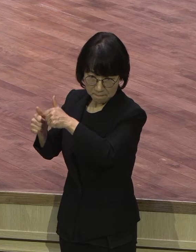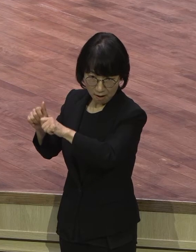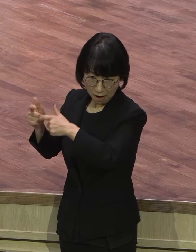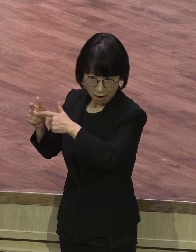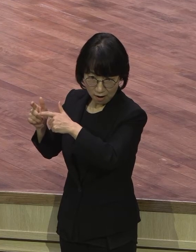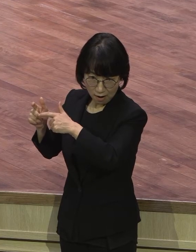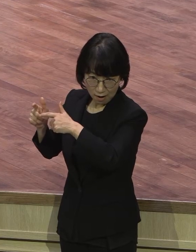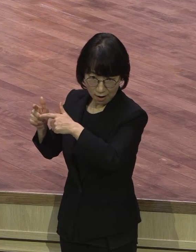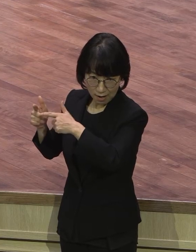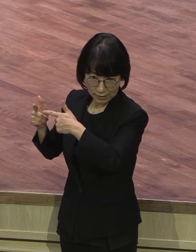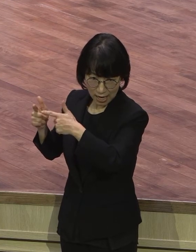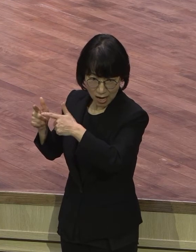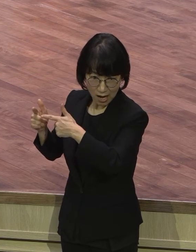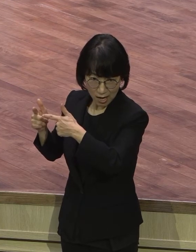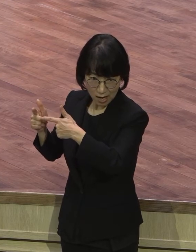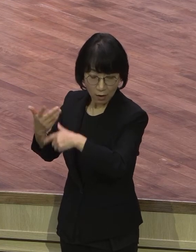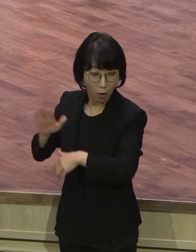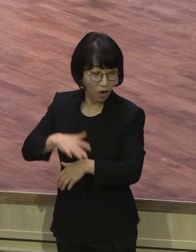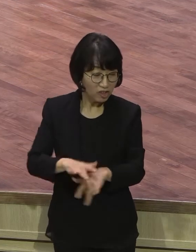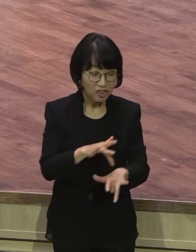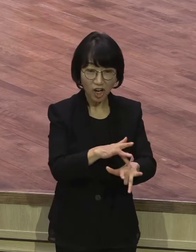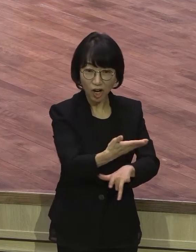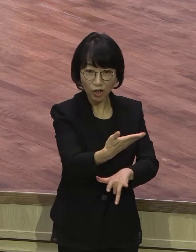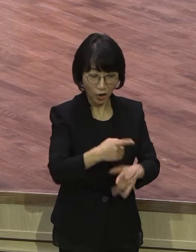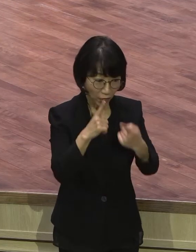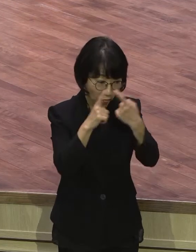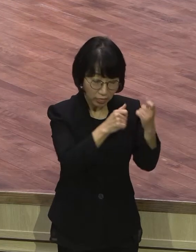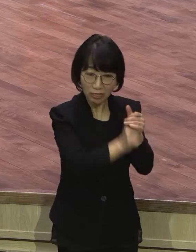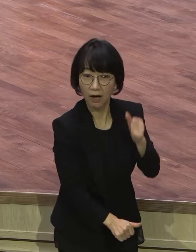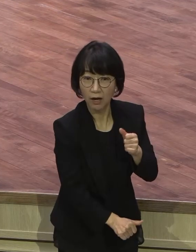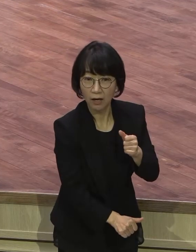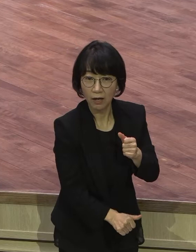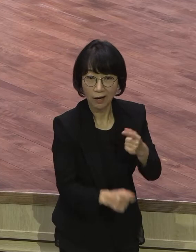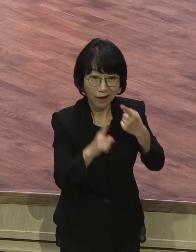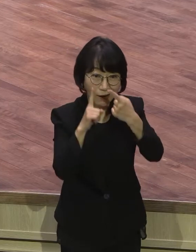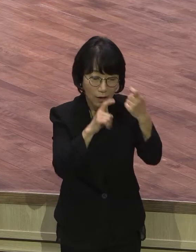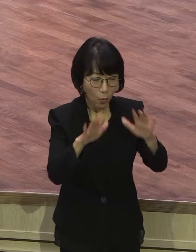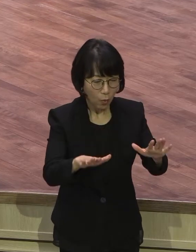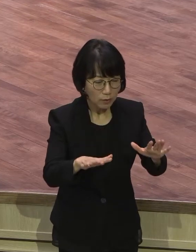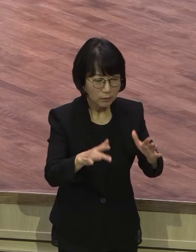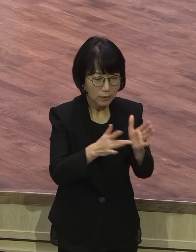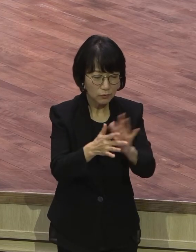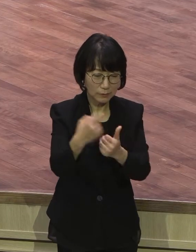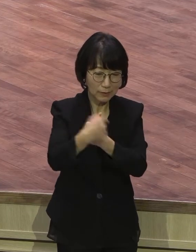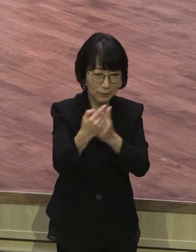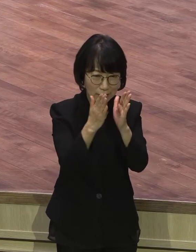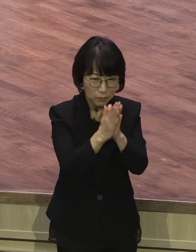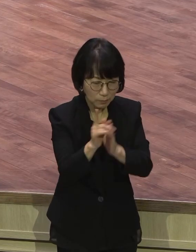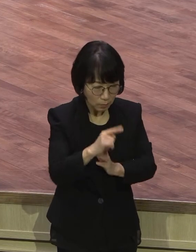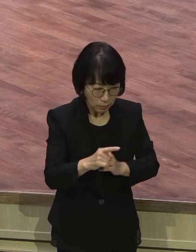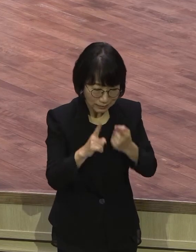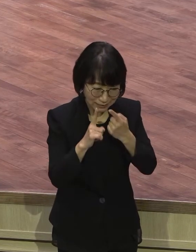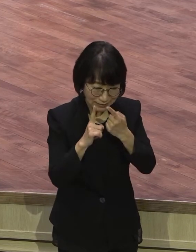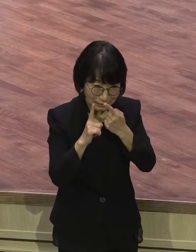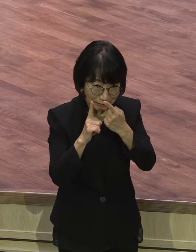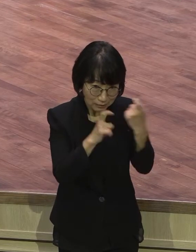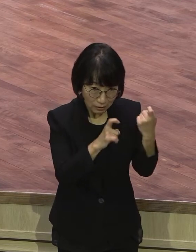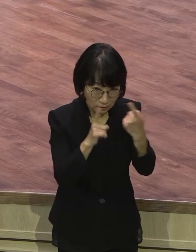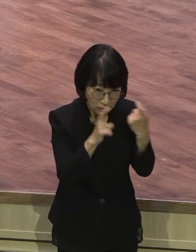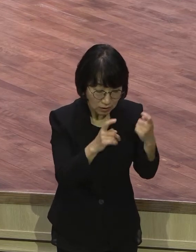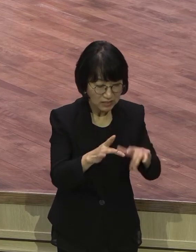테스트하는 개념이 있는데 사단에 주는 유혹의 시험도 있습니다. 지금 주기도문에서 말하는 이것은 사단의 유혹이라고 볼 수